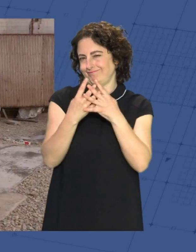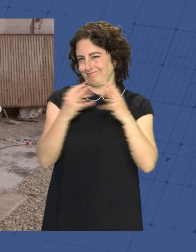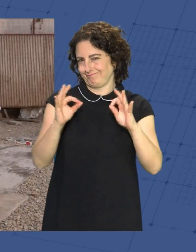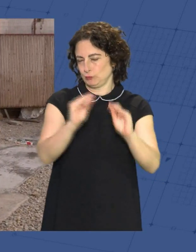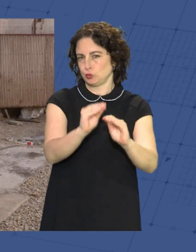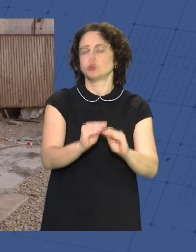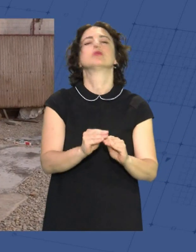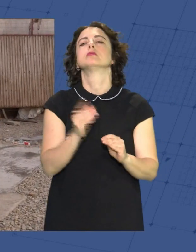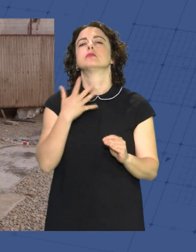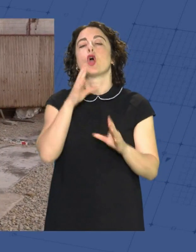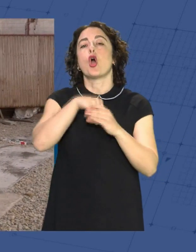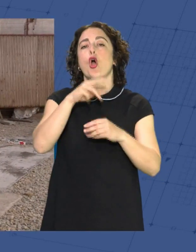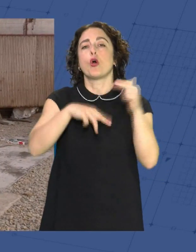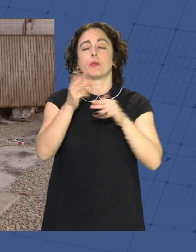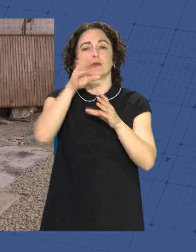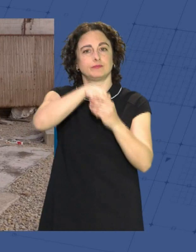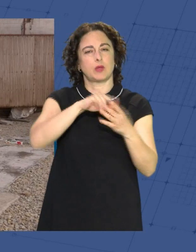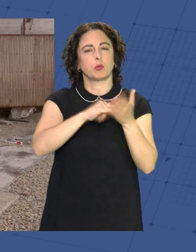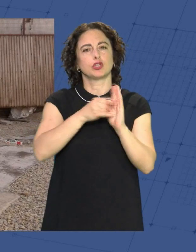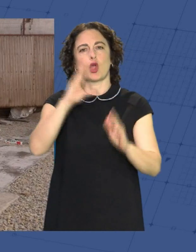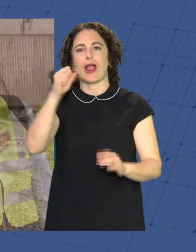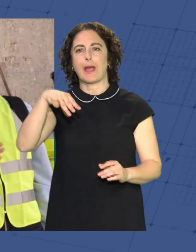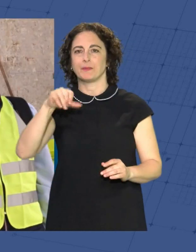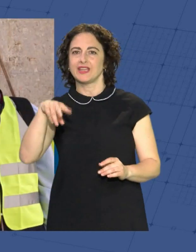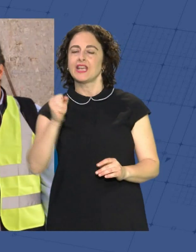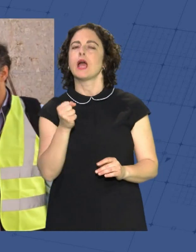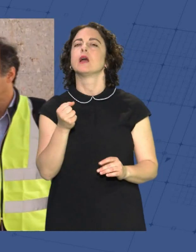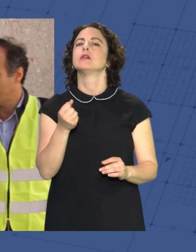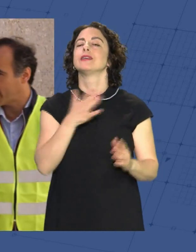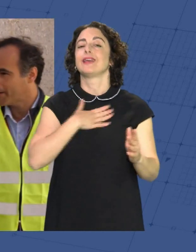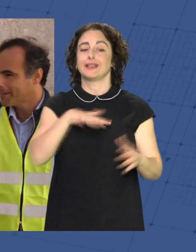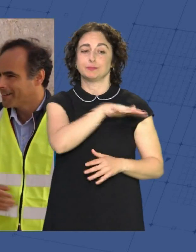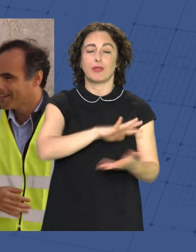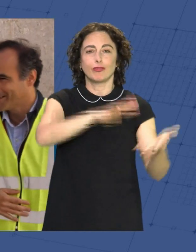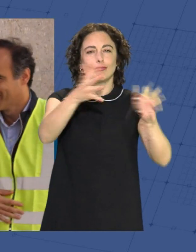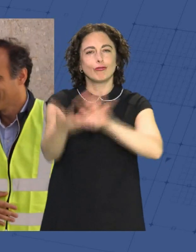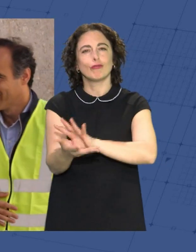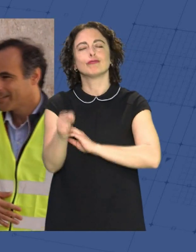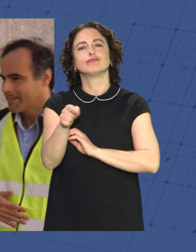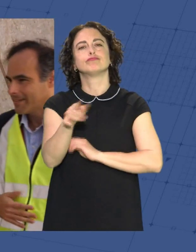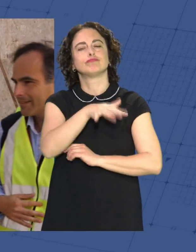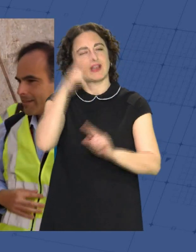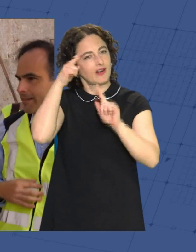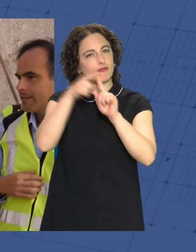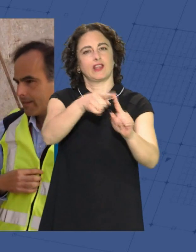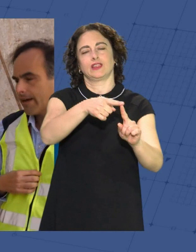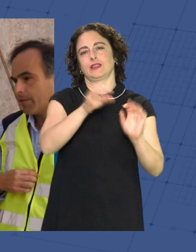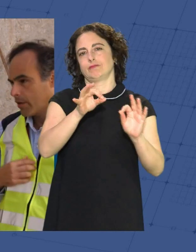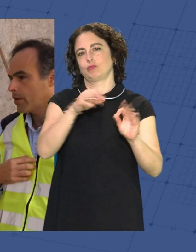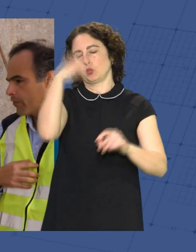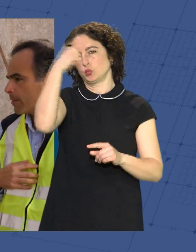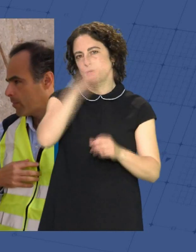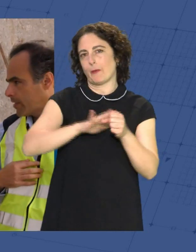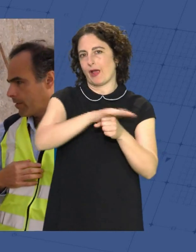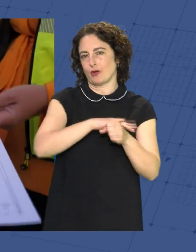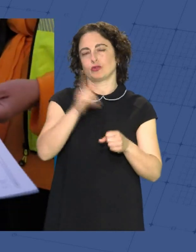obras están enmarcadas en el proyecto Camina y que buscan convertir este espacio en un referente cultural para el barrio y la